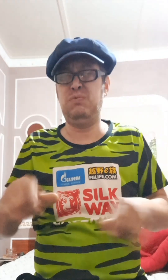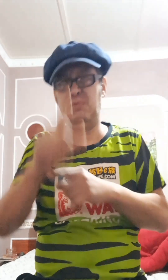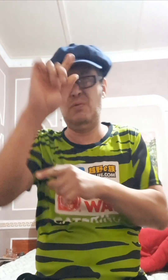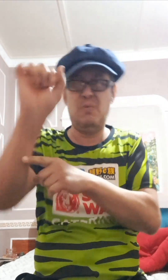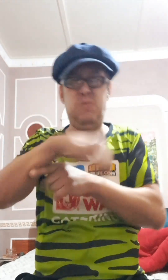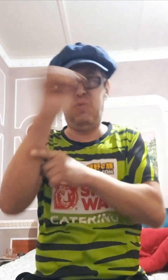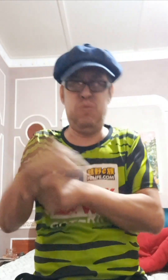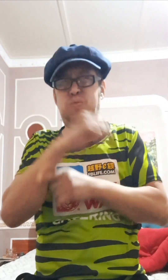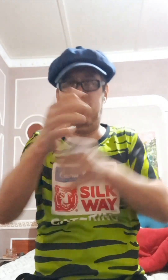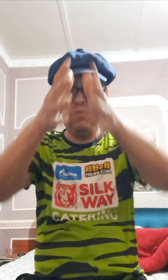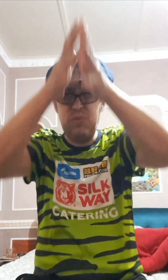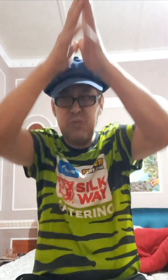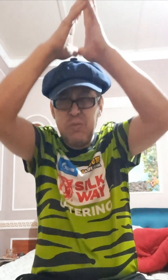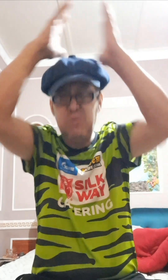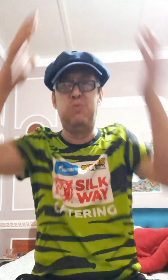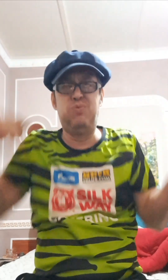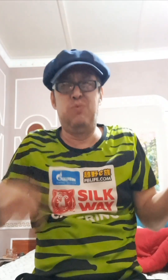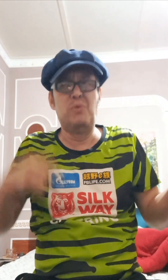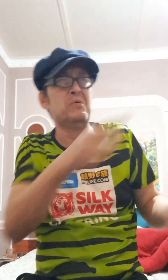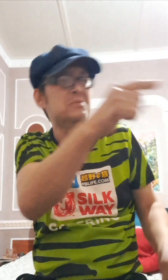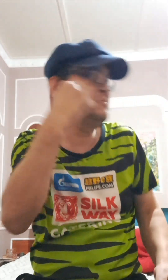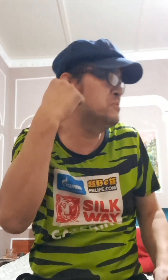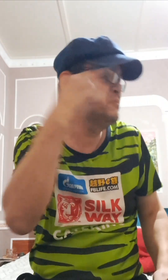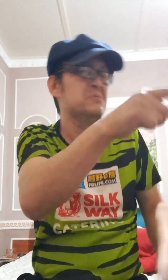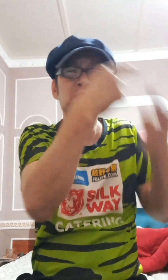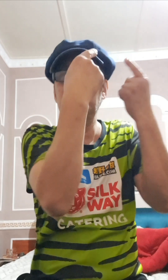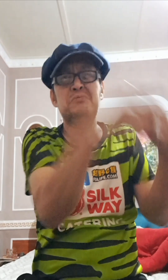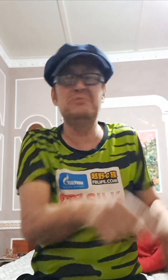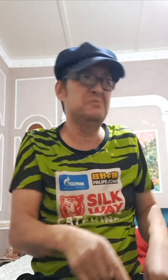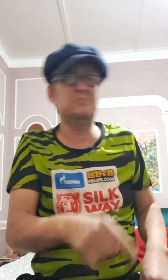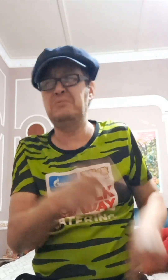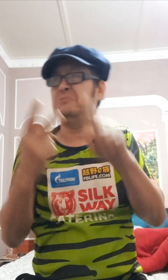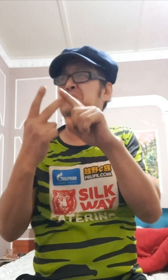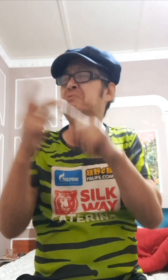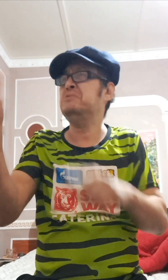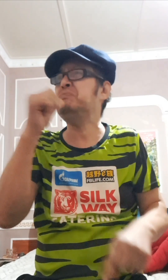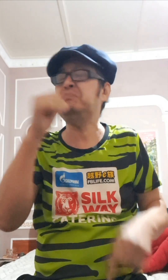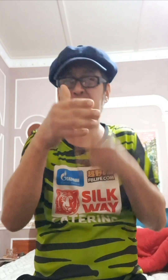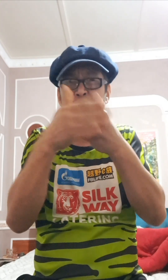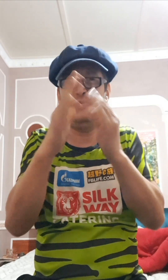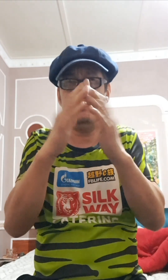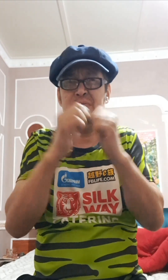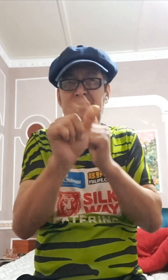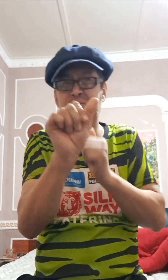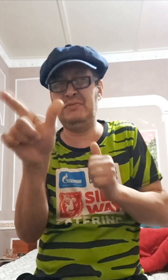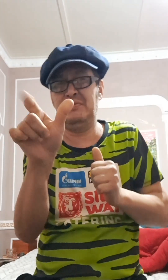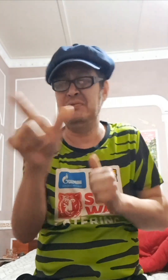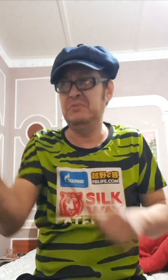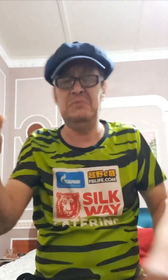se estableció por ley que, para que una bebida se llame bourbon, debe envejecer en un barril nuevo y quemado, garantizando así un sabor y